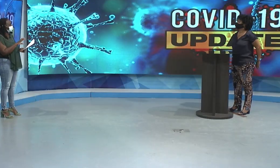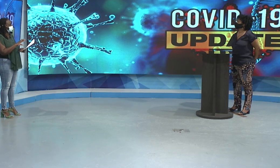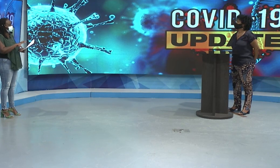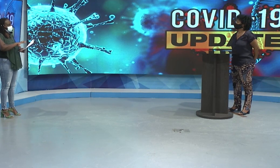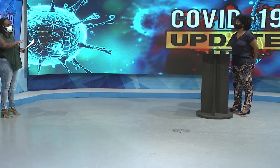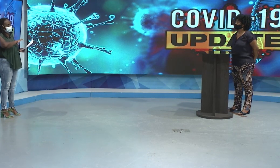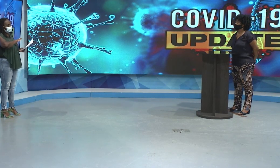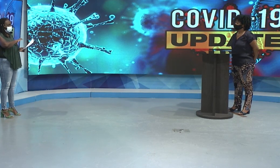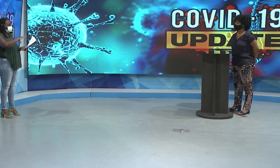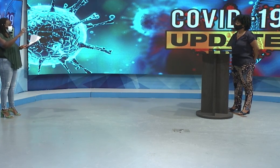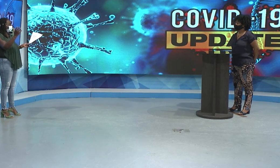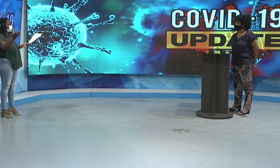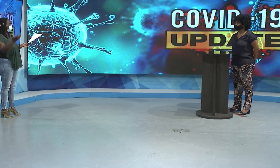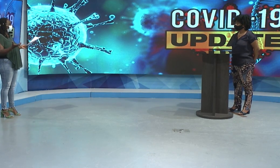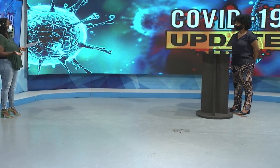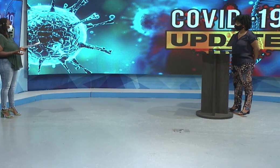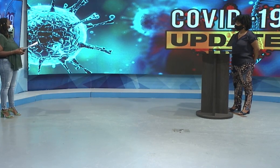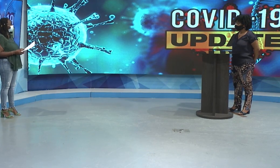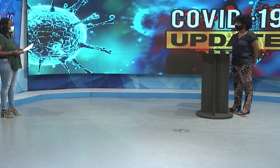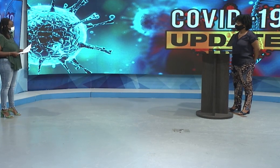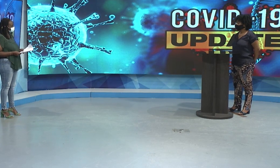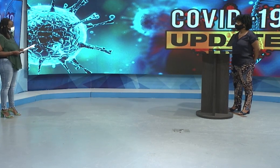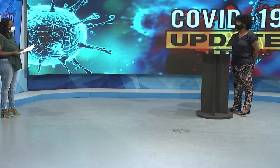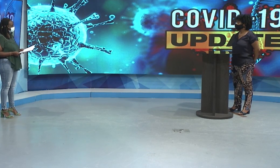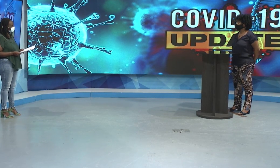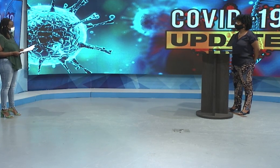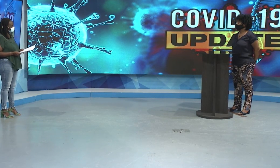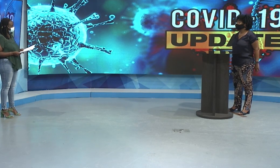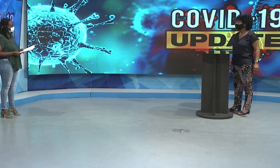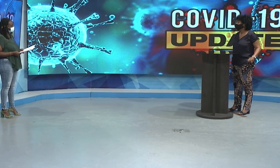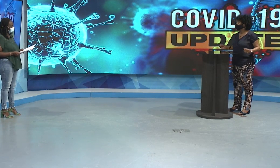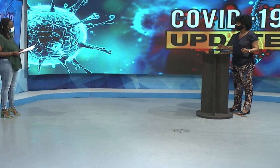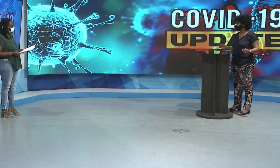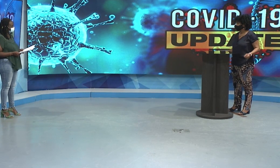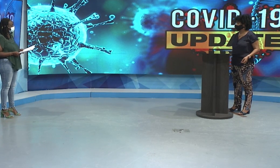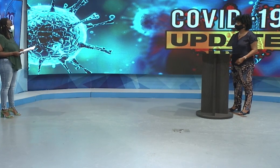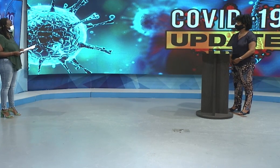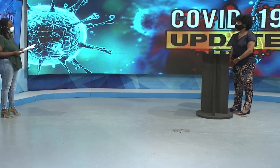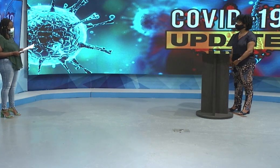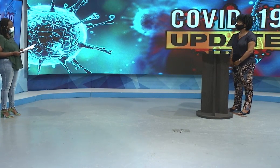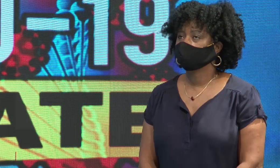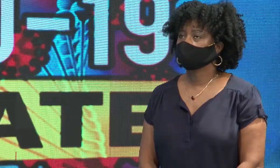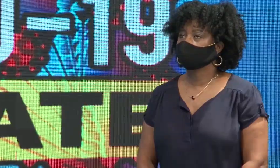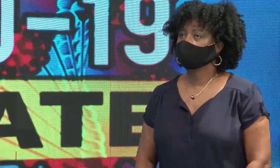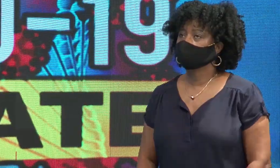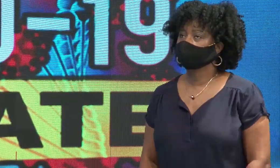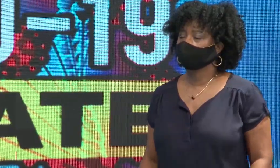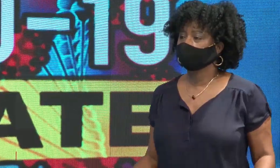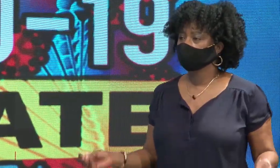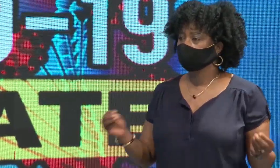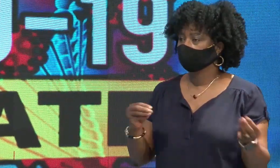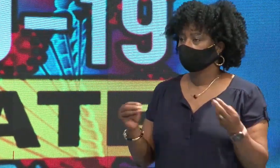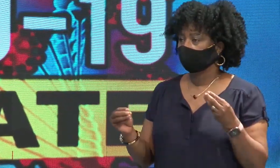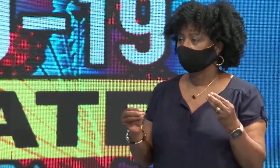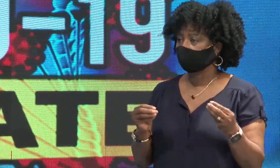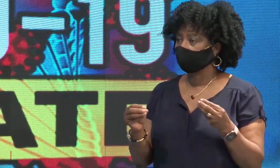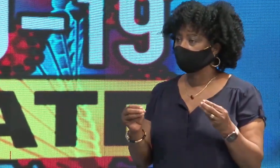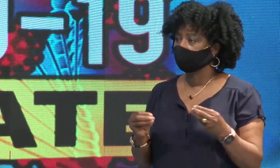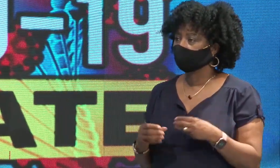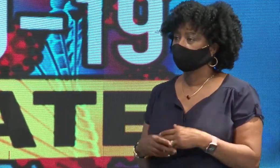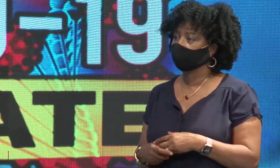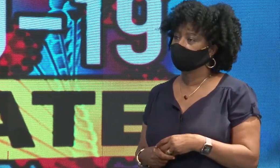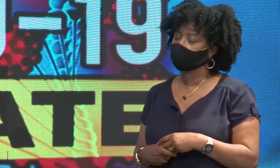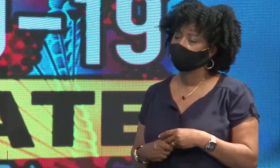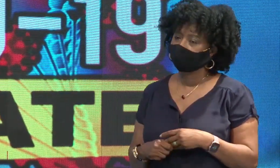nieuwe situatie, dat het zo explosief stijgt? Ik ben niet verrast, mm-hmm. want vanwege Su voor Su hebben we